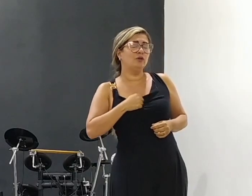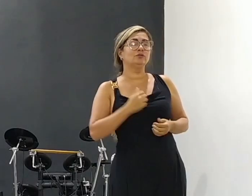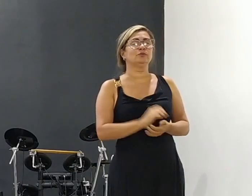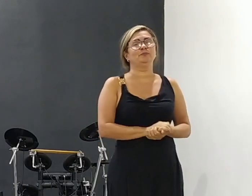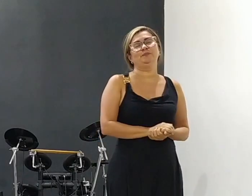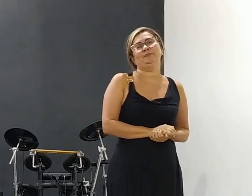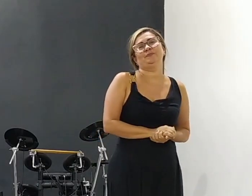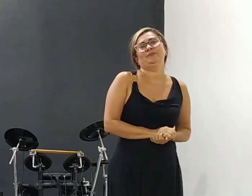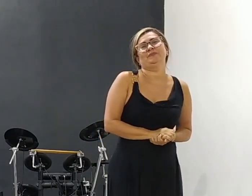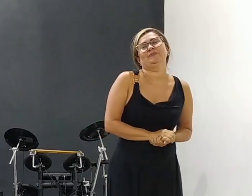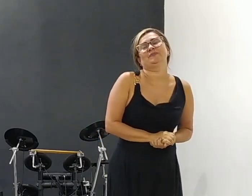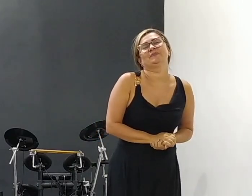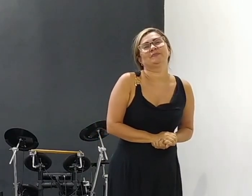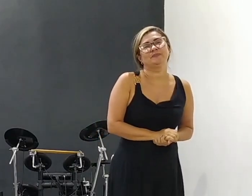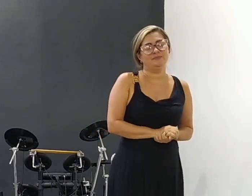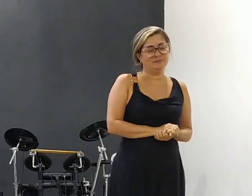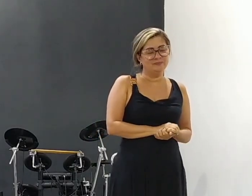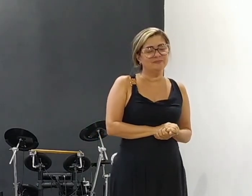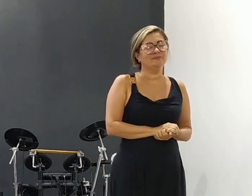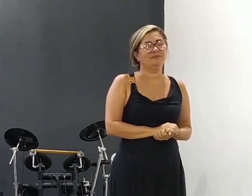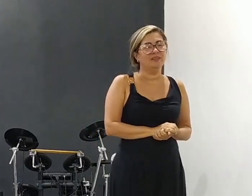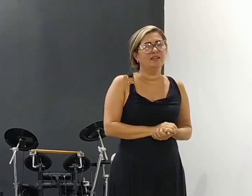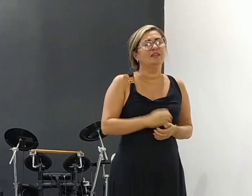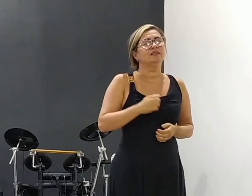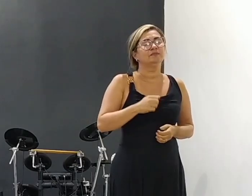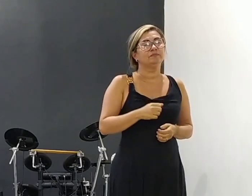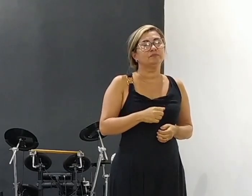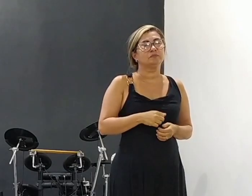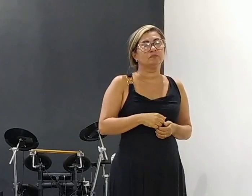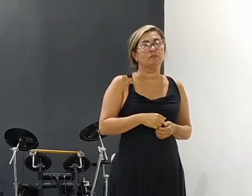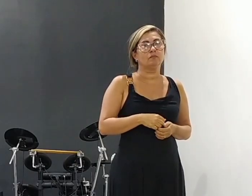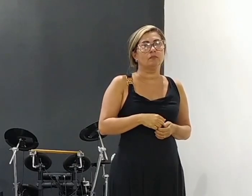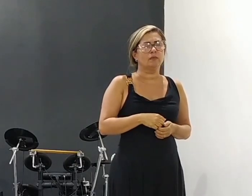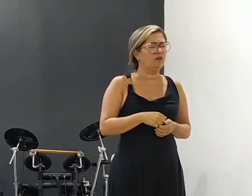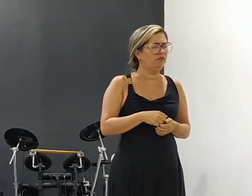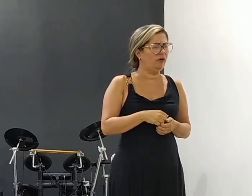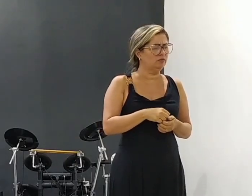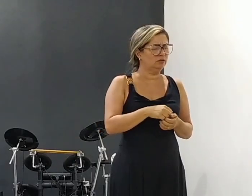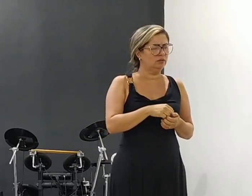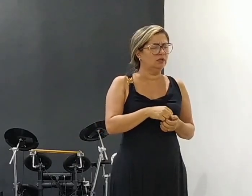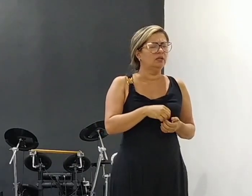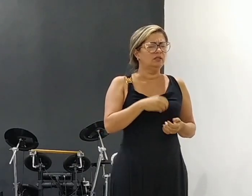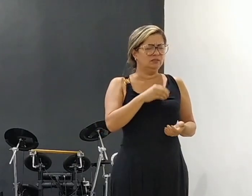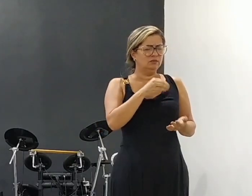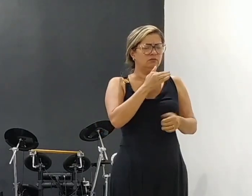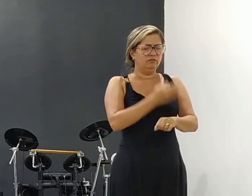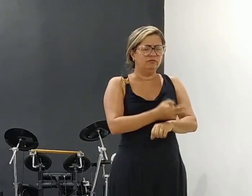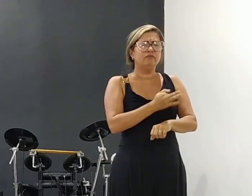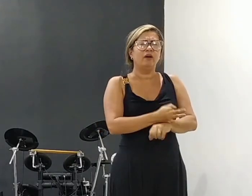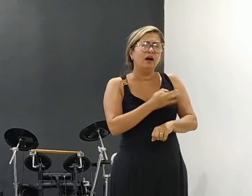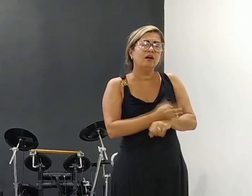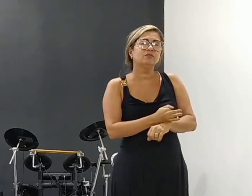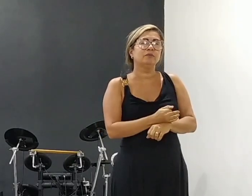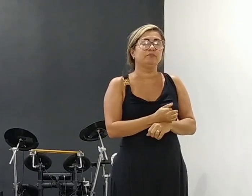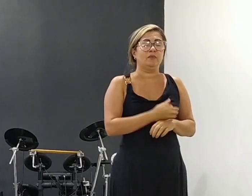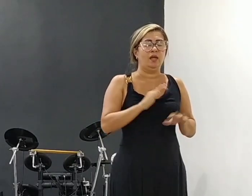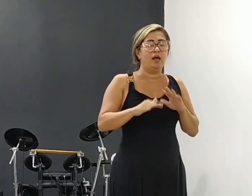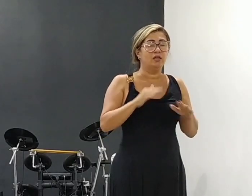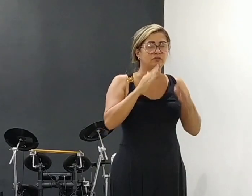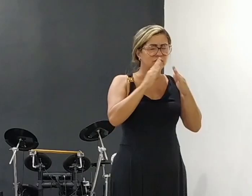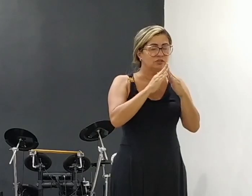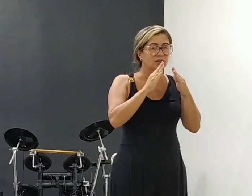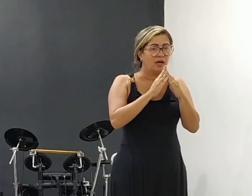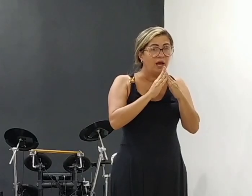não dizer ao contrário, e a gente sente falta. Fico lá de casa, às vezes até assistindo um pouquinho do